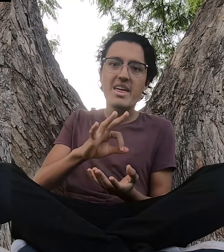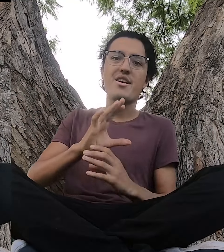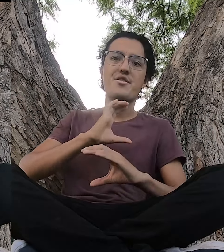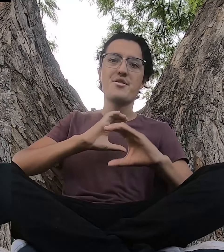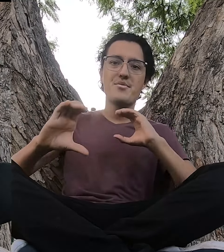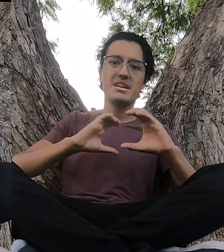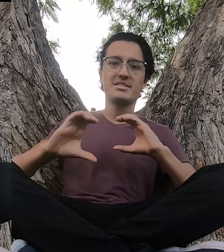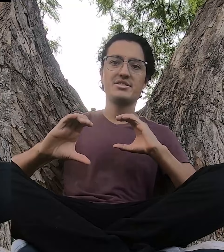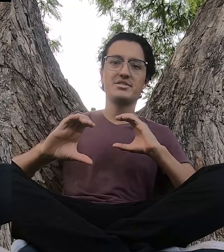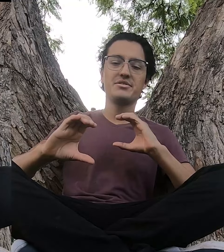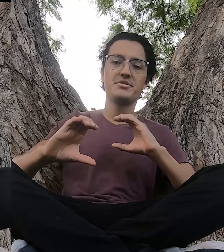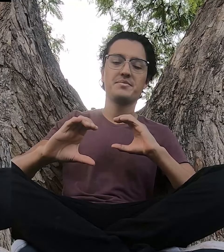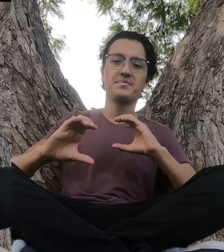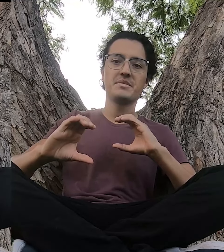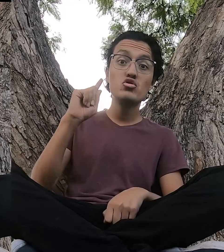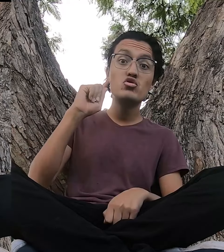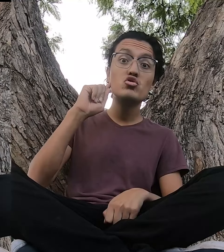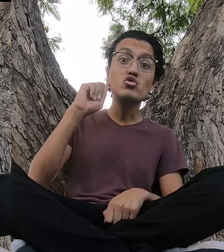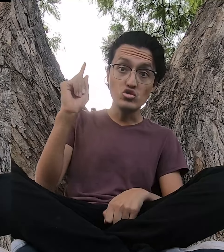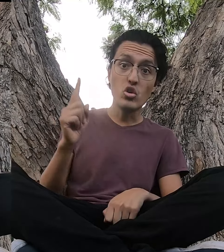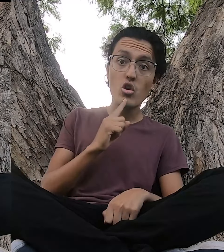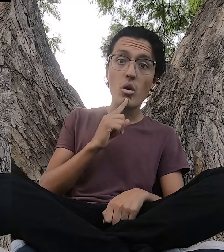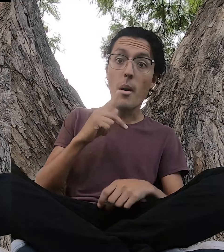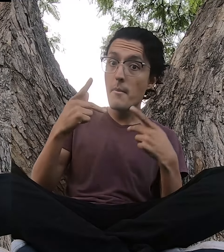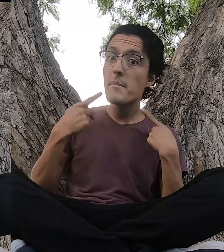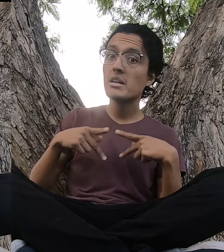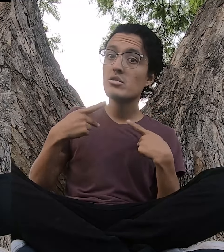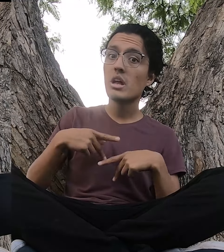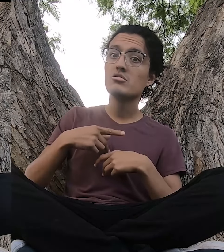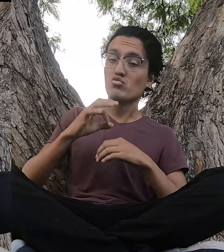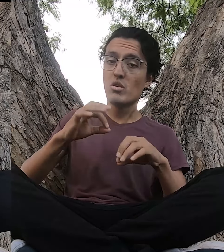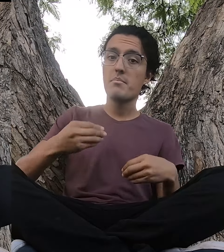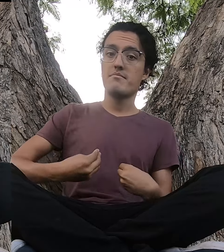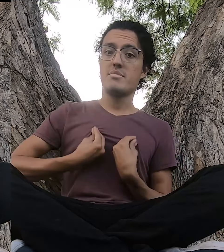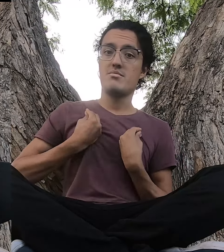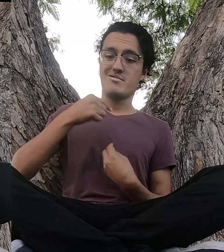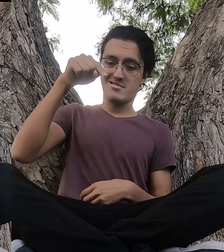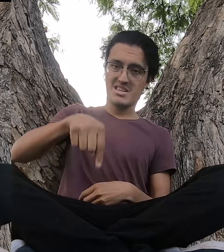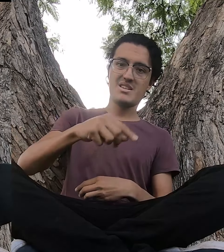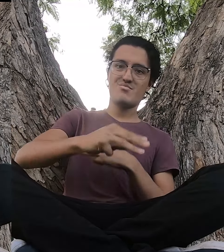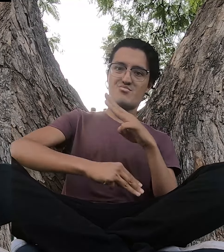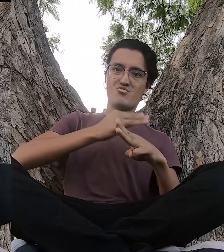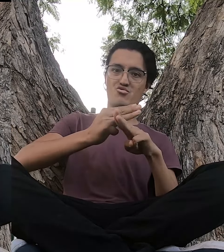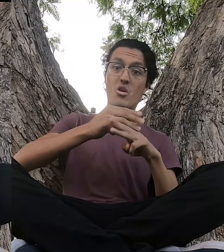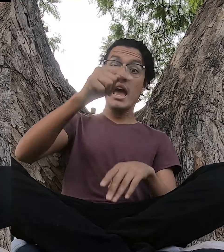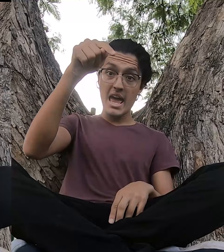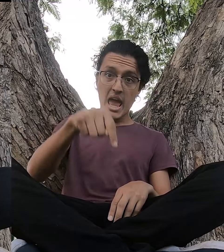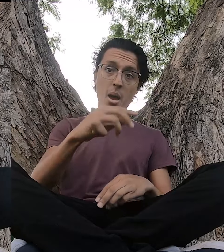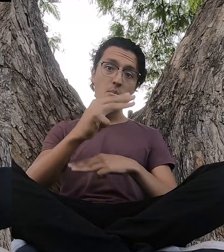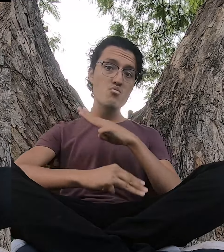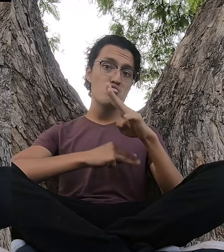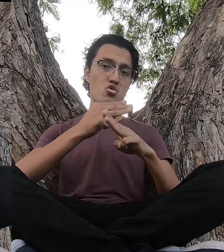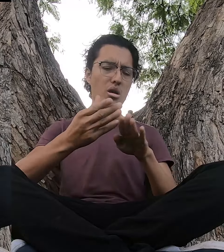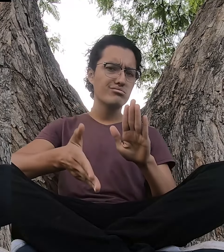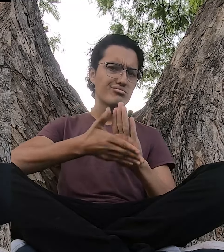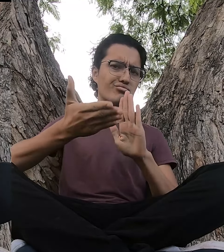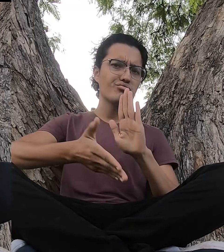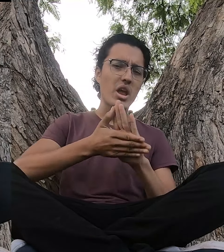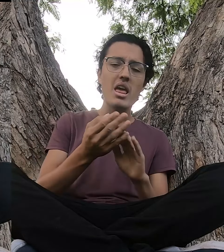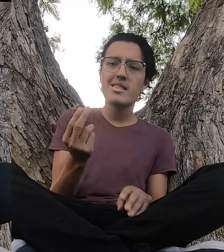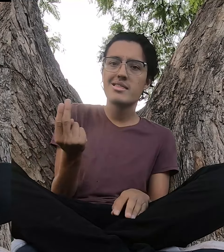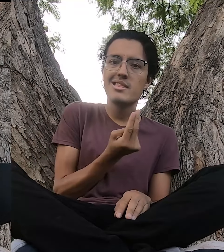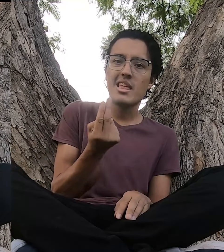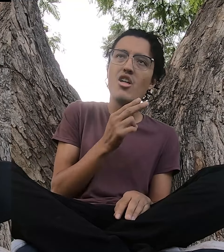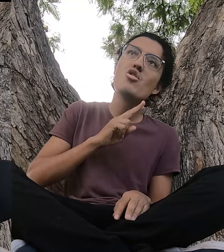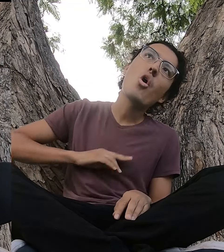pero que podamos comunicarnos. Los sordos son personas que habitan también este mundo, y este mundo se ha construido